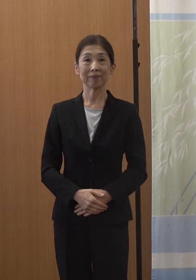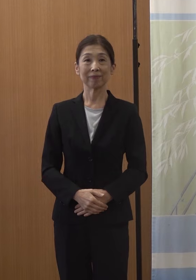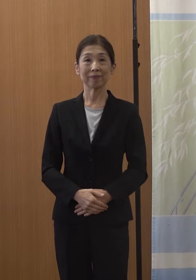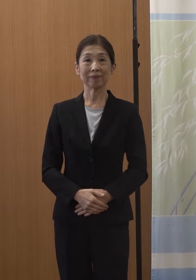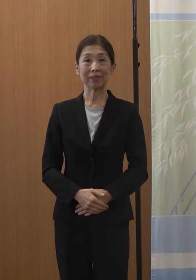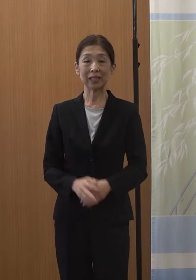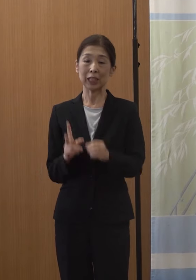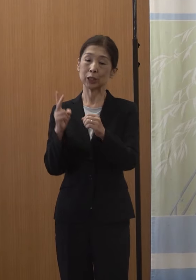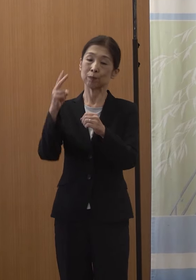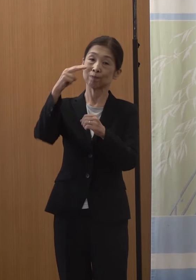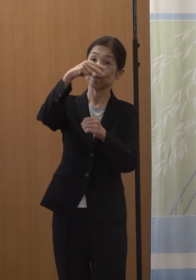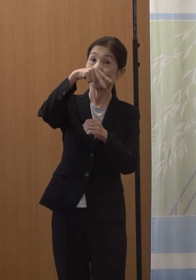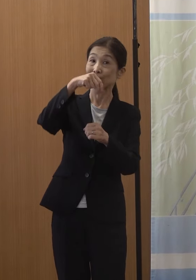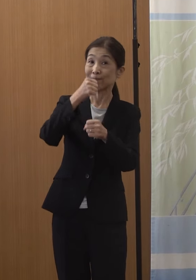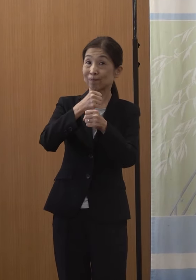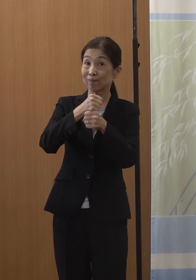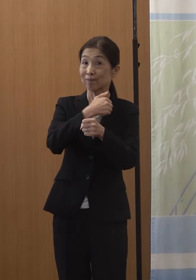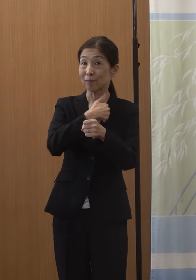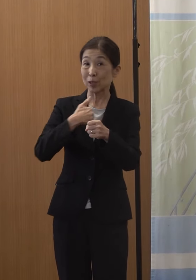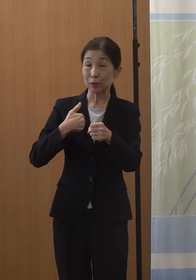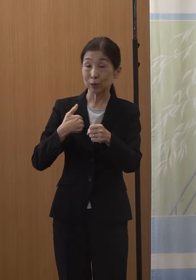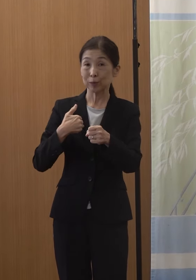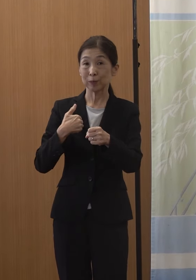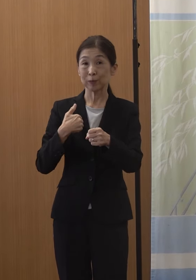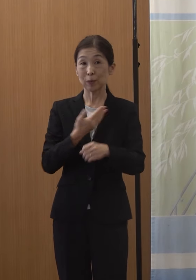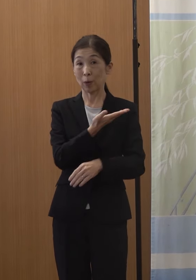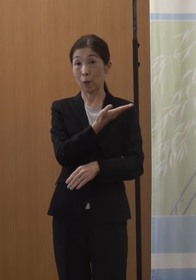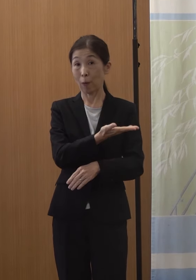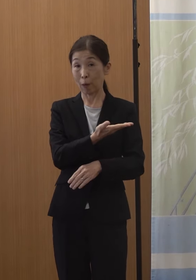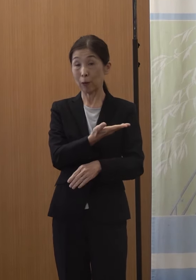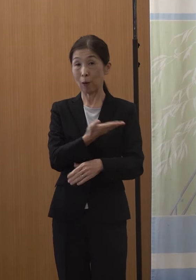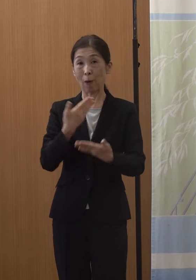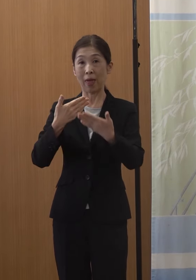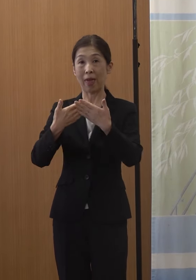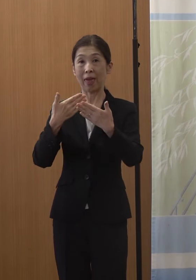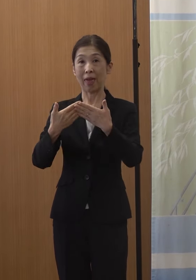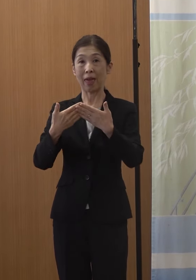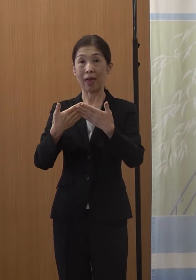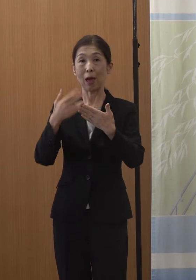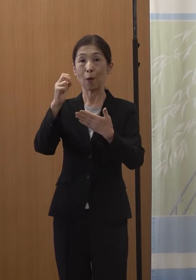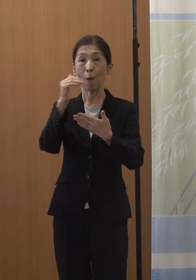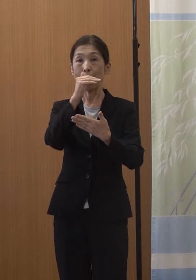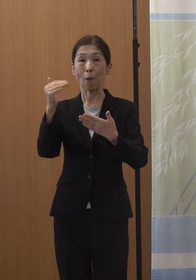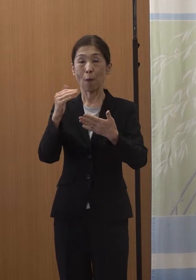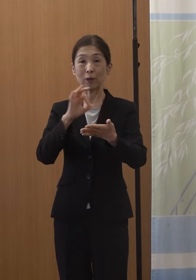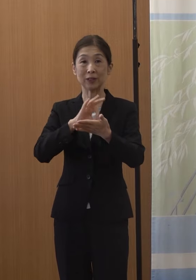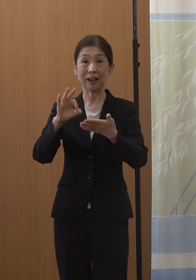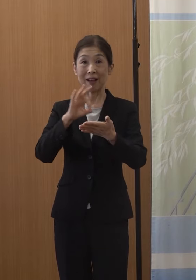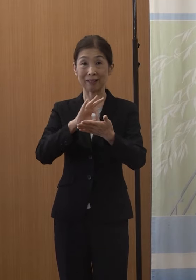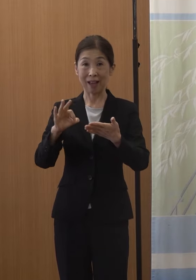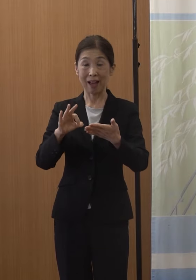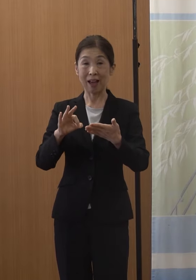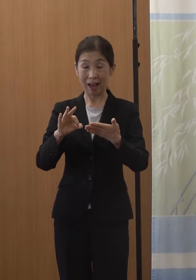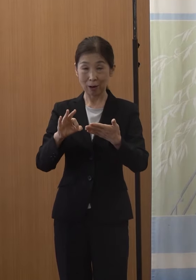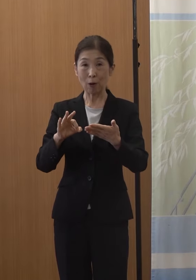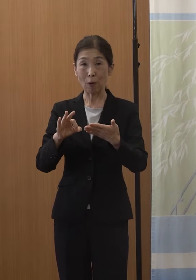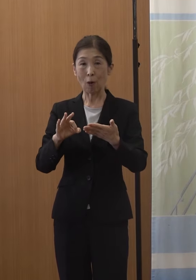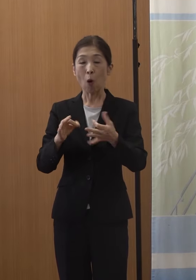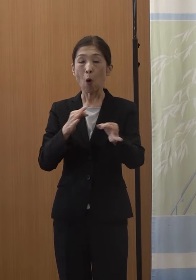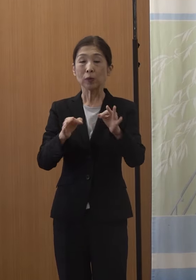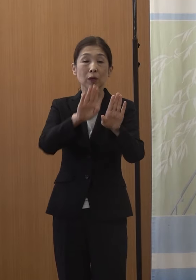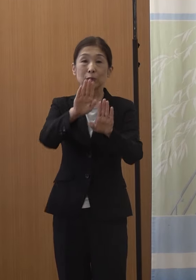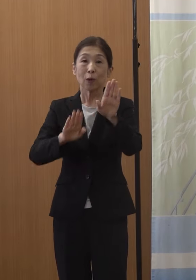これ切れる形になっているんですけど、このオリジナルロゴを活用したポップ、各店舗の状況